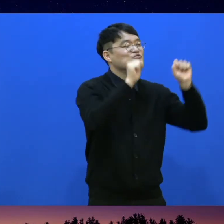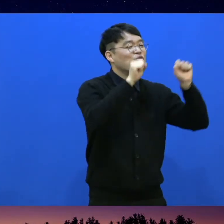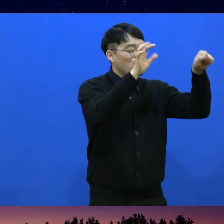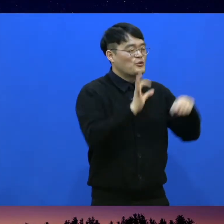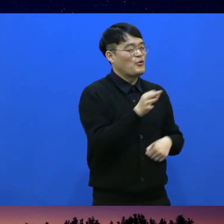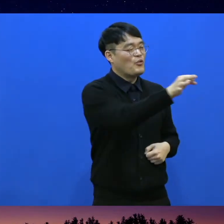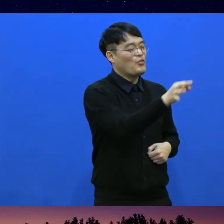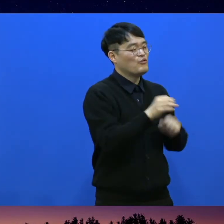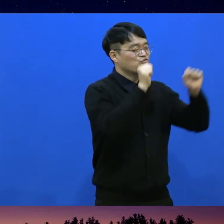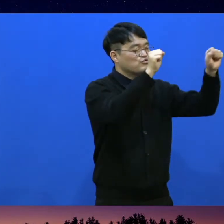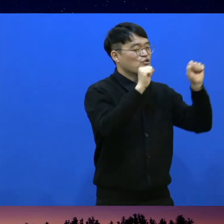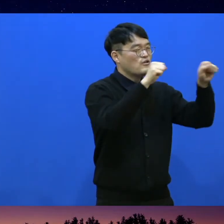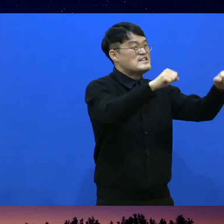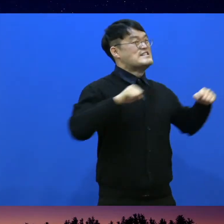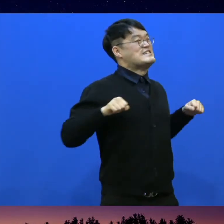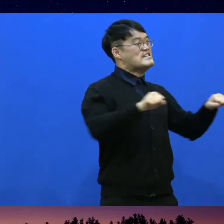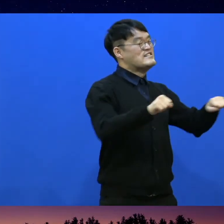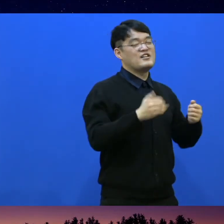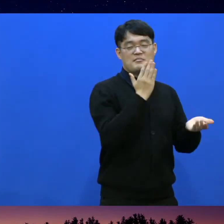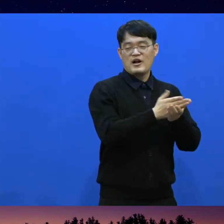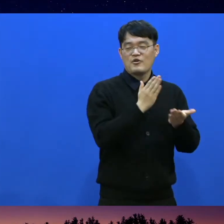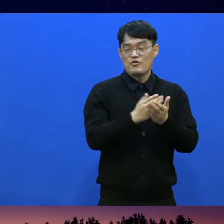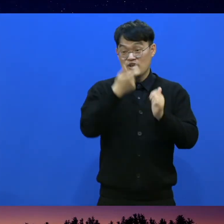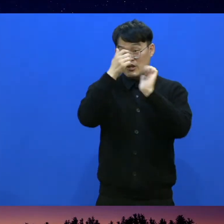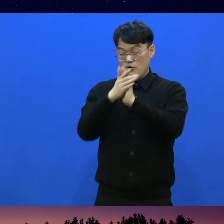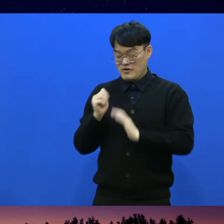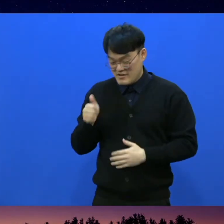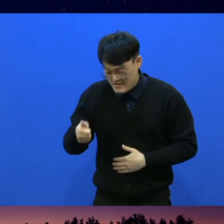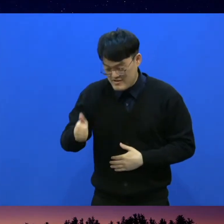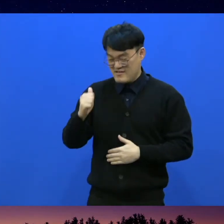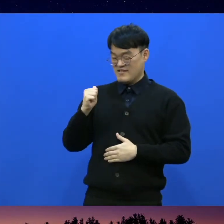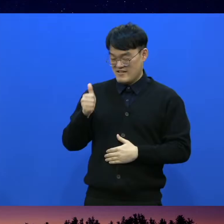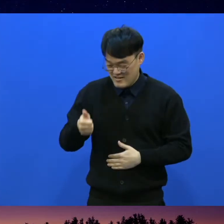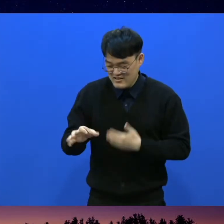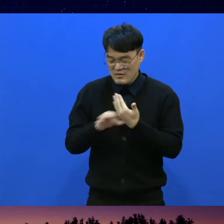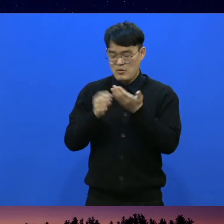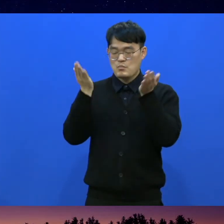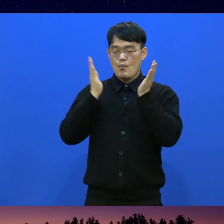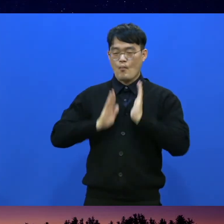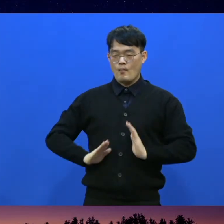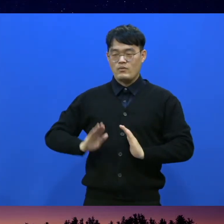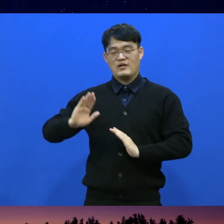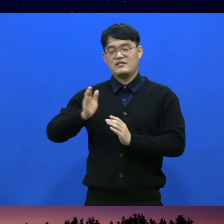말고 기도하다가 살 다 빠져요. 제 옷에 살이 있는 거 살이 빠져요.